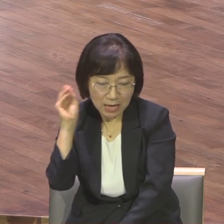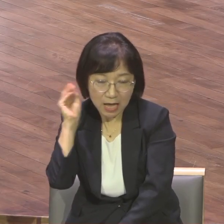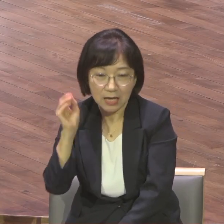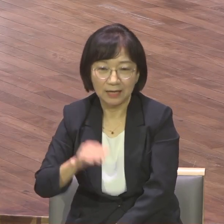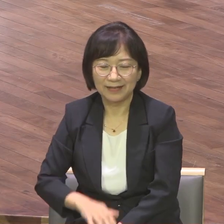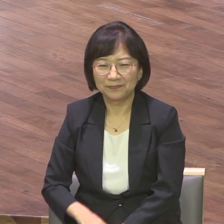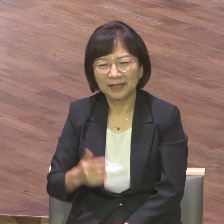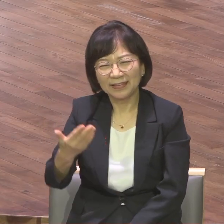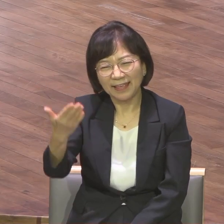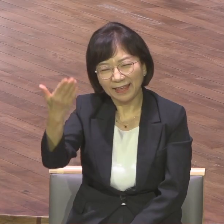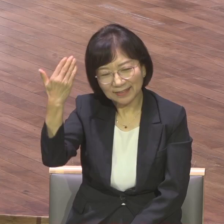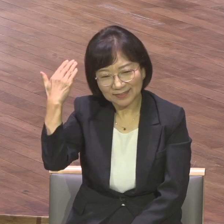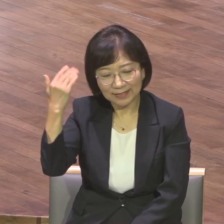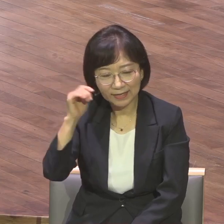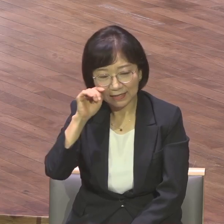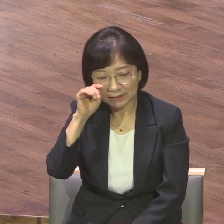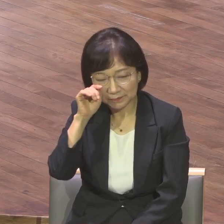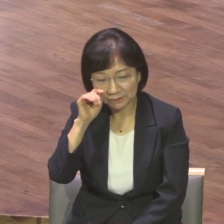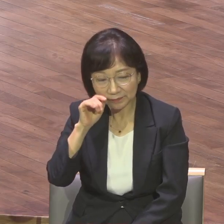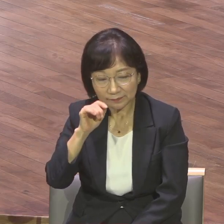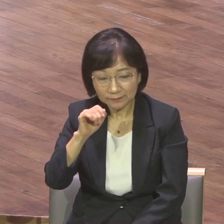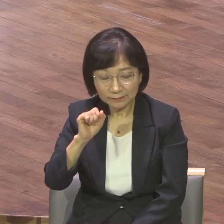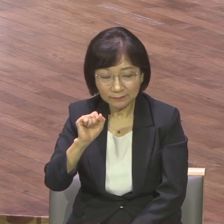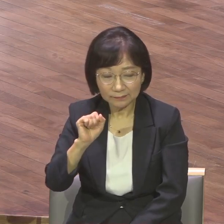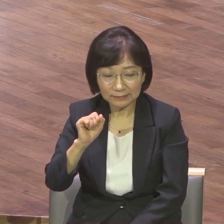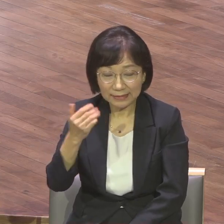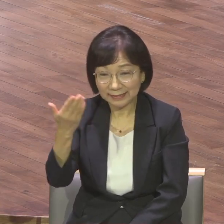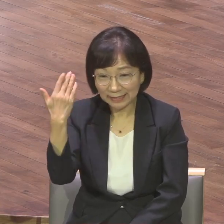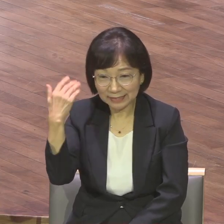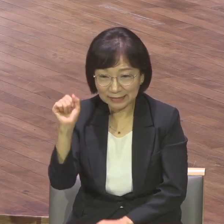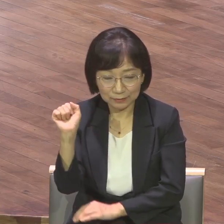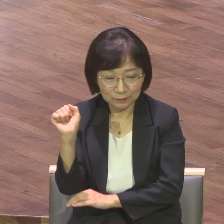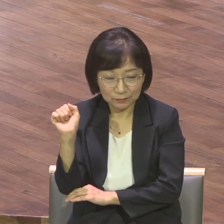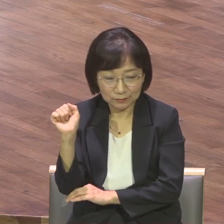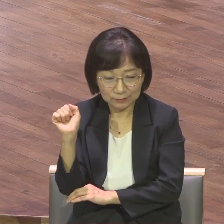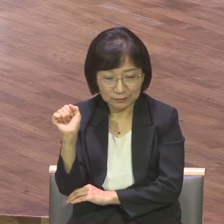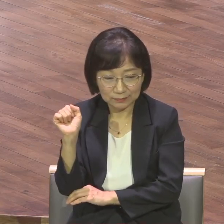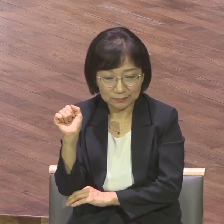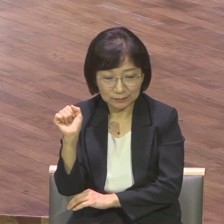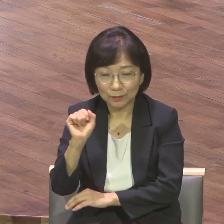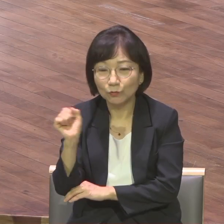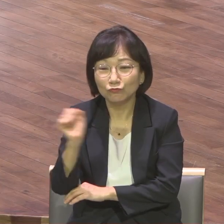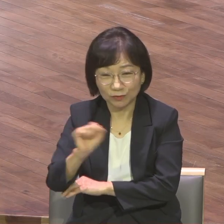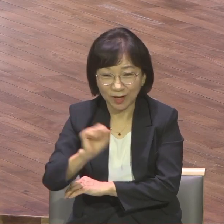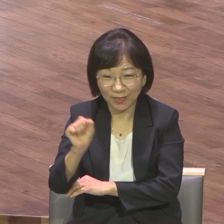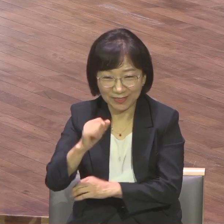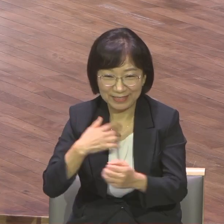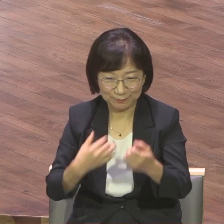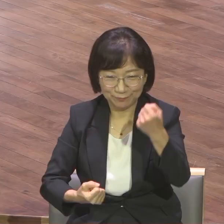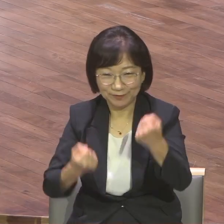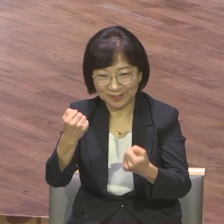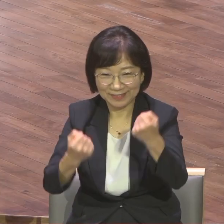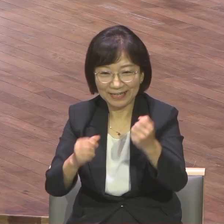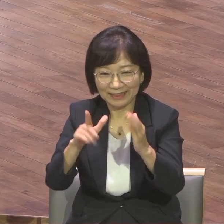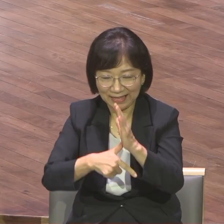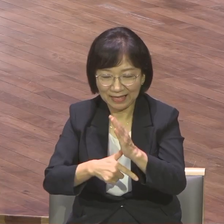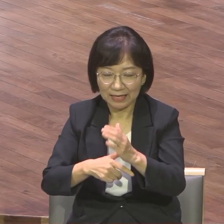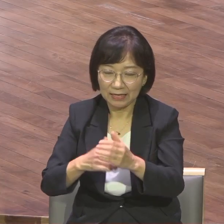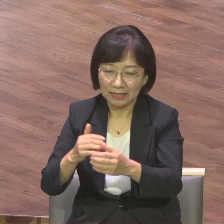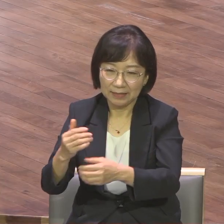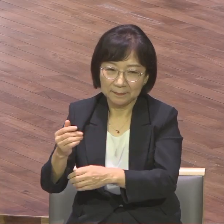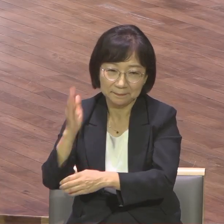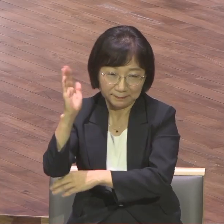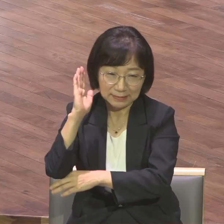시동을 그 당시에는요 이렇게 자동을 안 하고 끊었다가 들고 가다가 아차 뭐 그만큼 또 손해본 거예요. 그만큼 메시지를